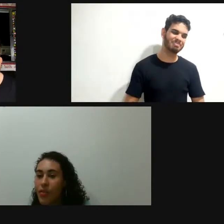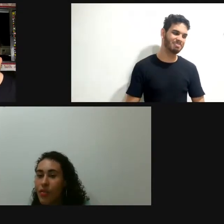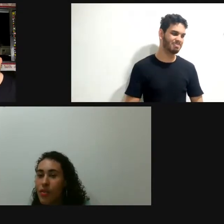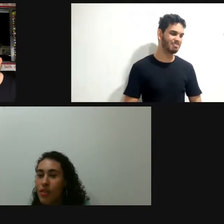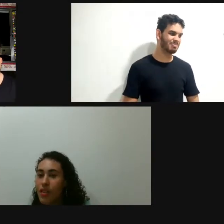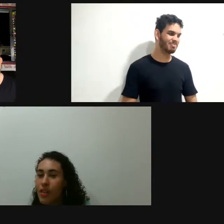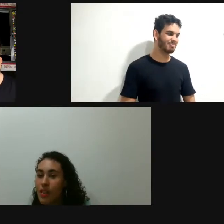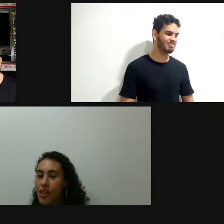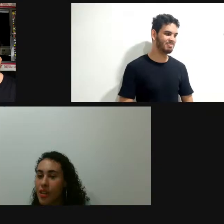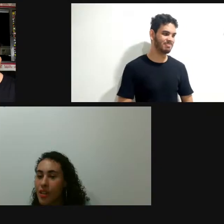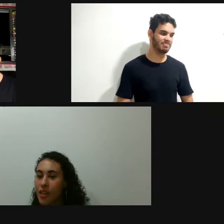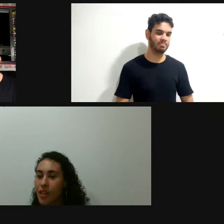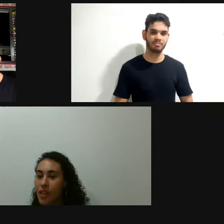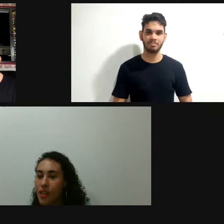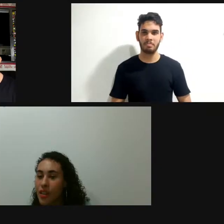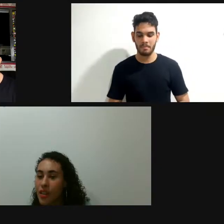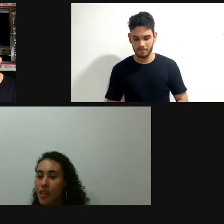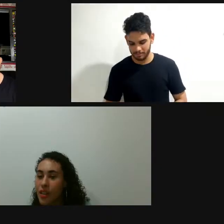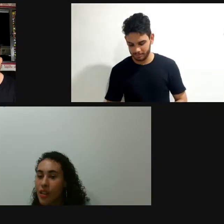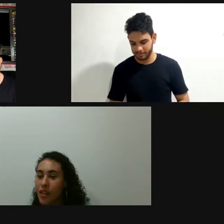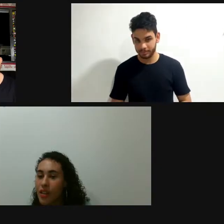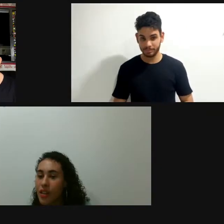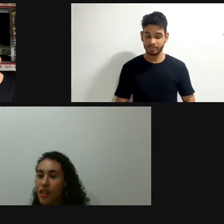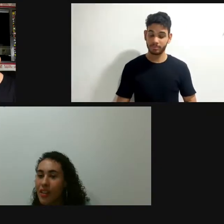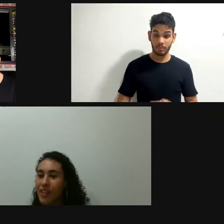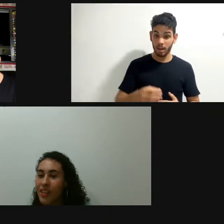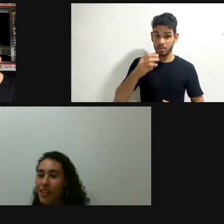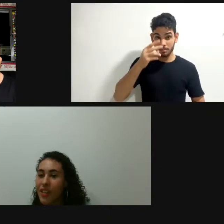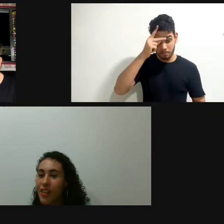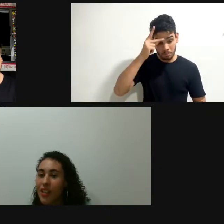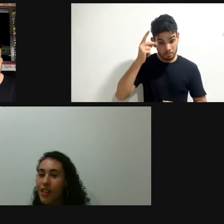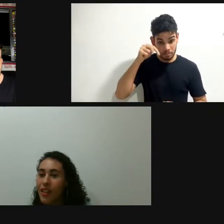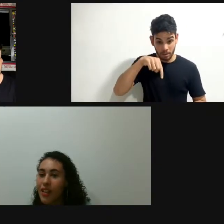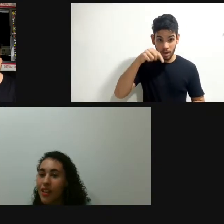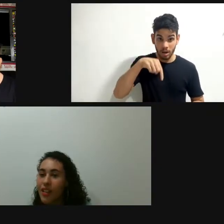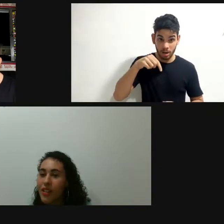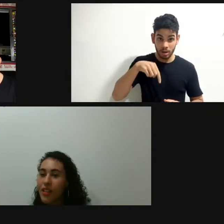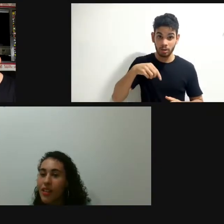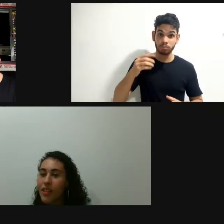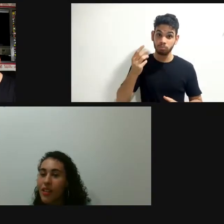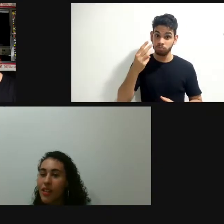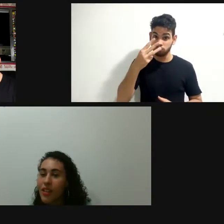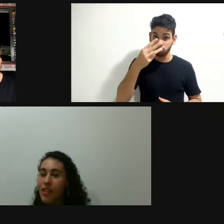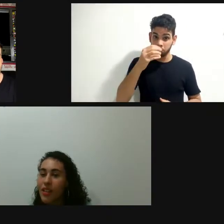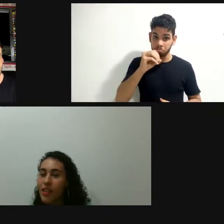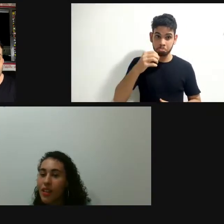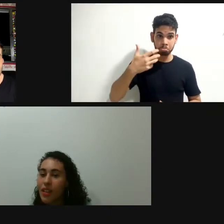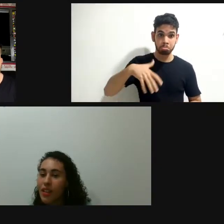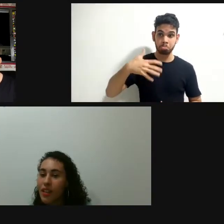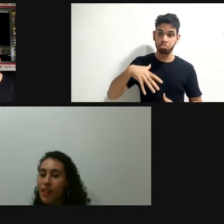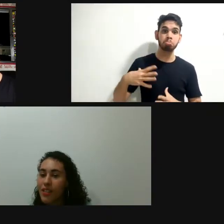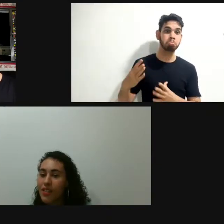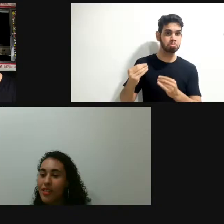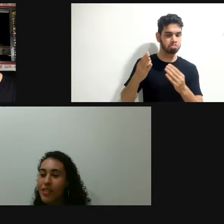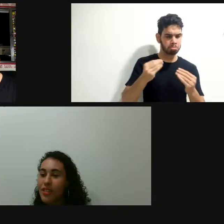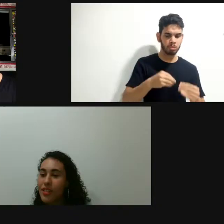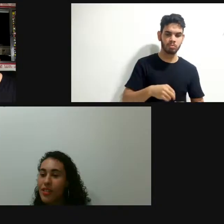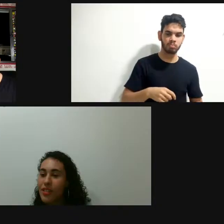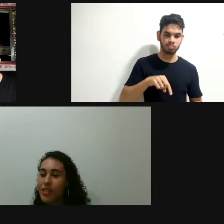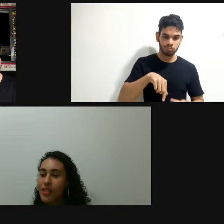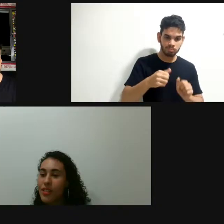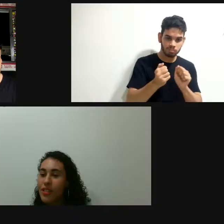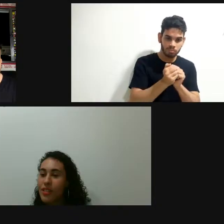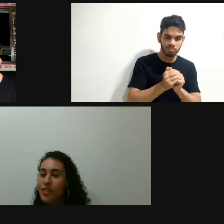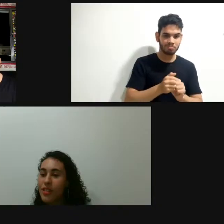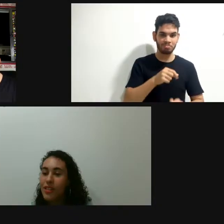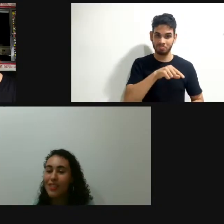Galera, 30 pessoas assistindo, muito obrigado. A gente está aqui com a Bia, um talento, futura